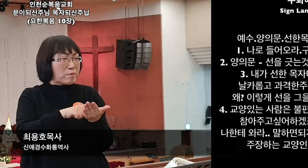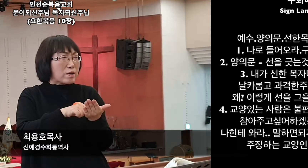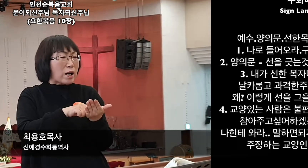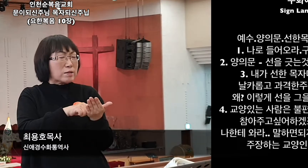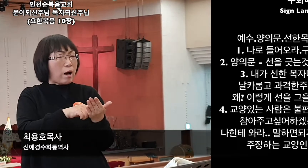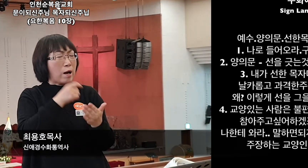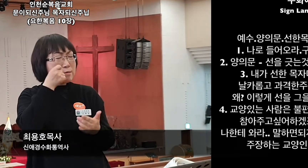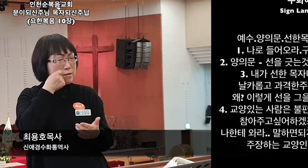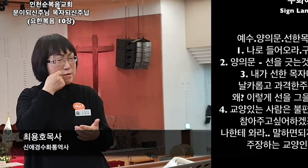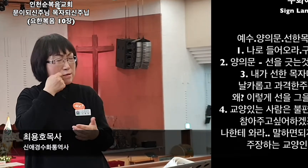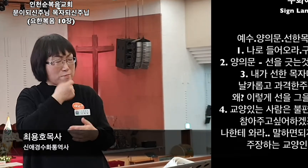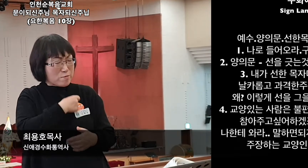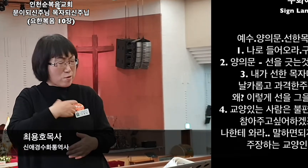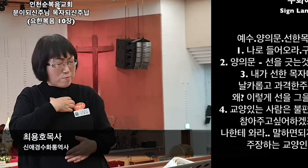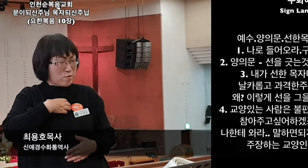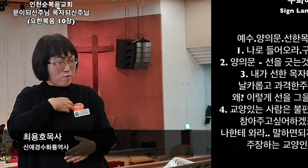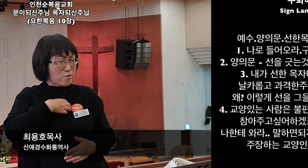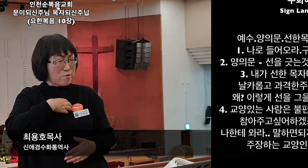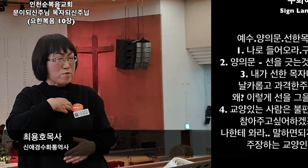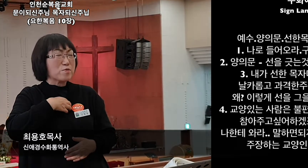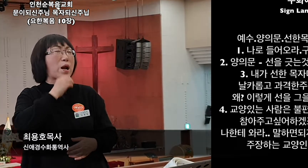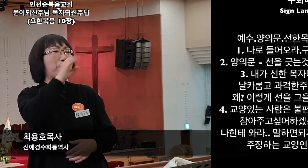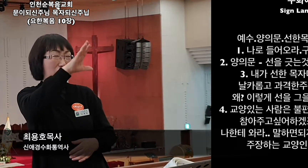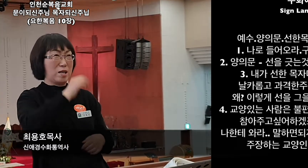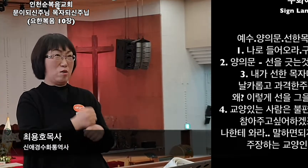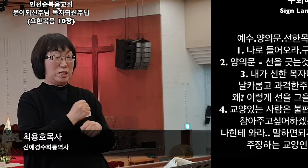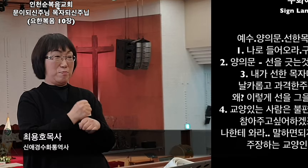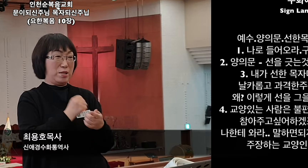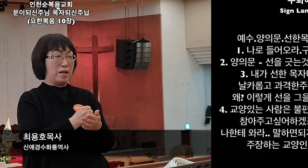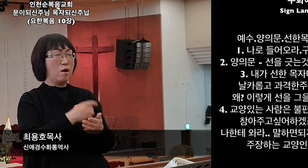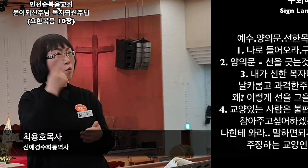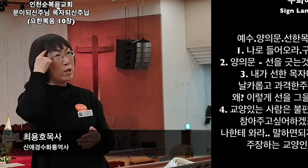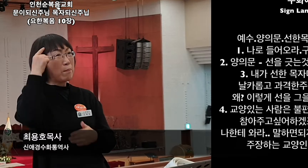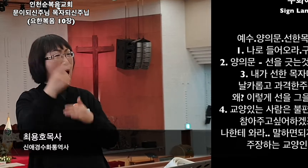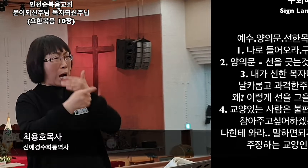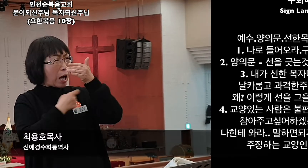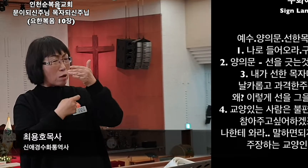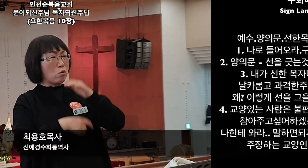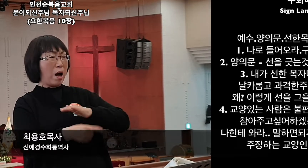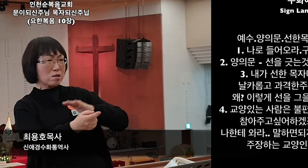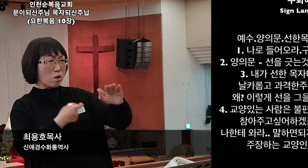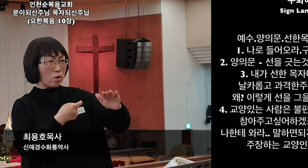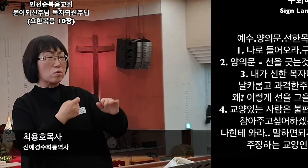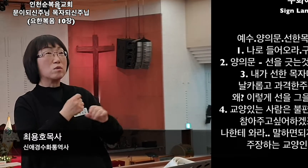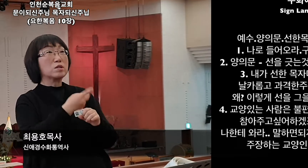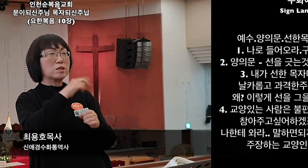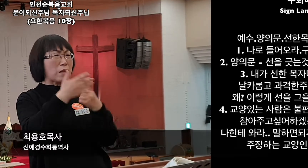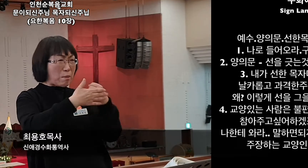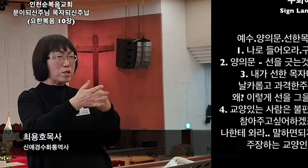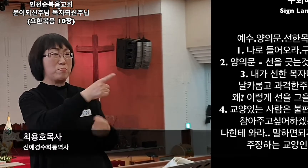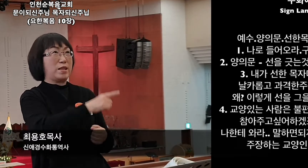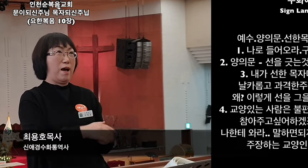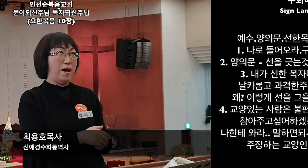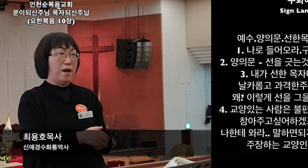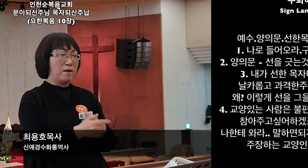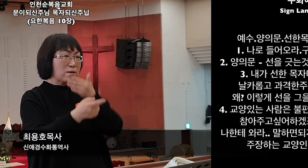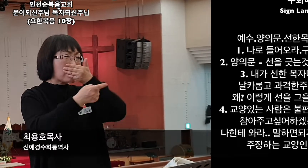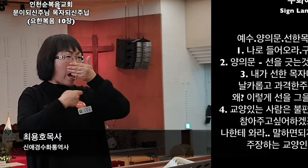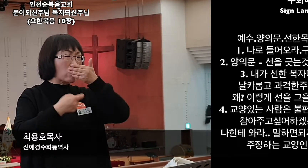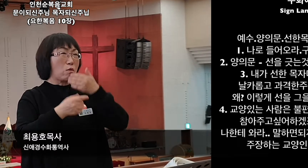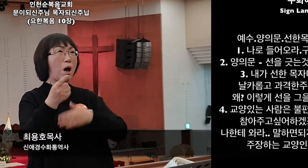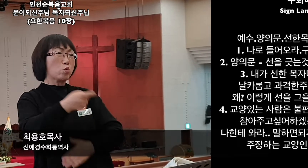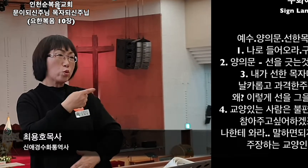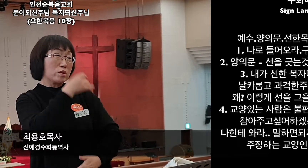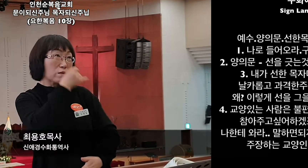미어지는 슬픔으로 지금 이 이야기를 하셔요. 왜냐하면 강도와 절도, 여기 도둑들 때문입니다. 강도와